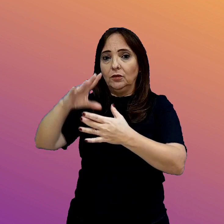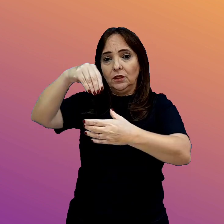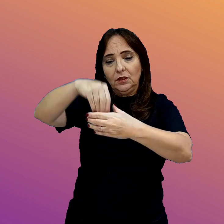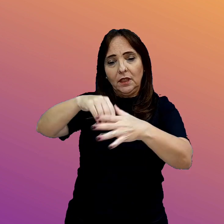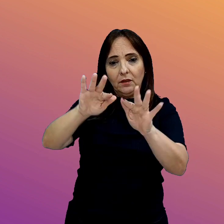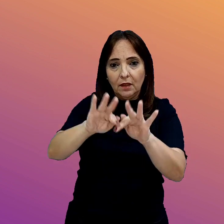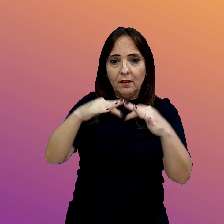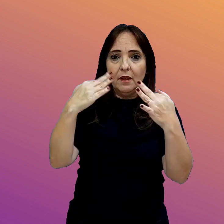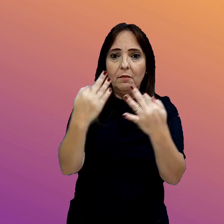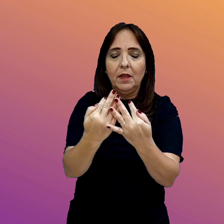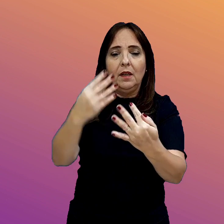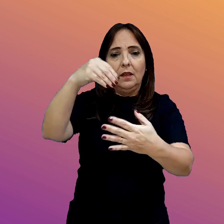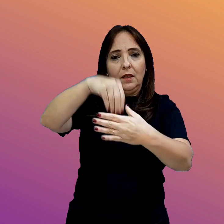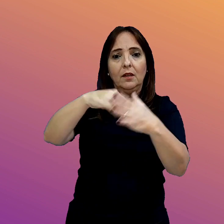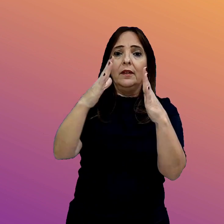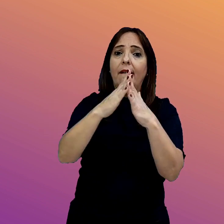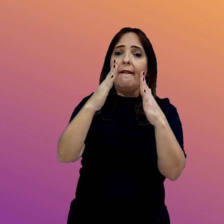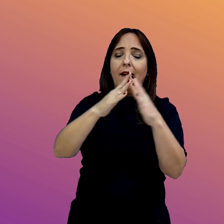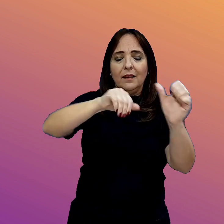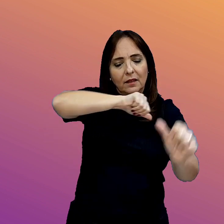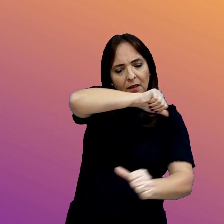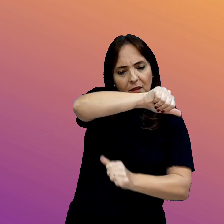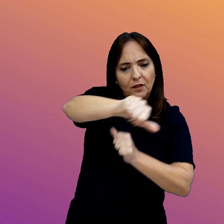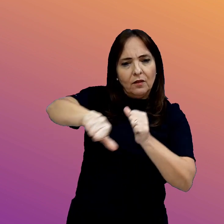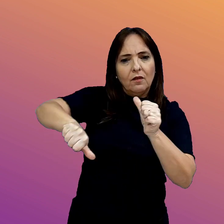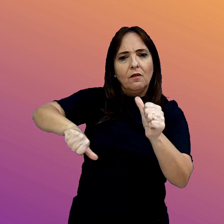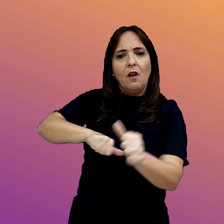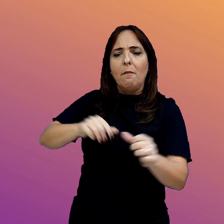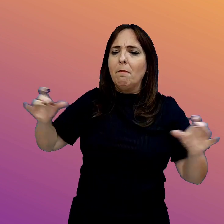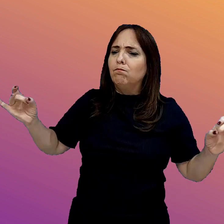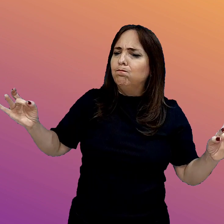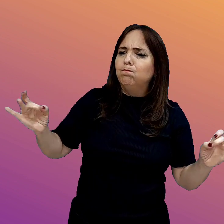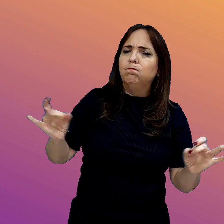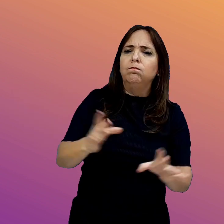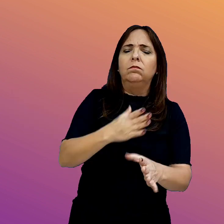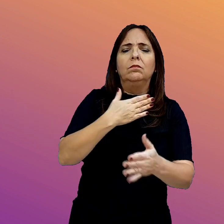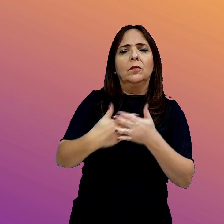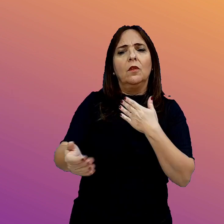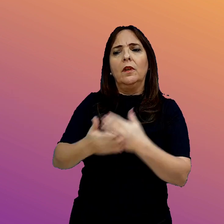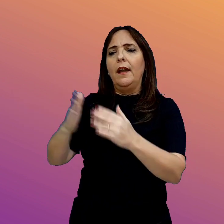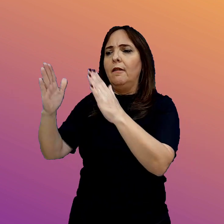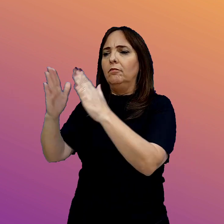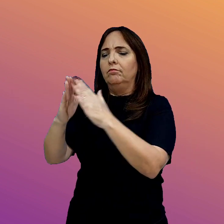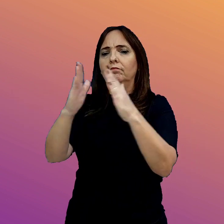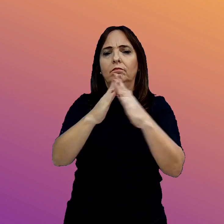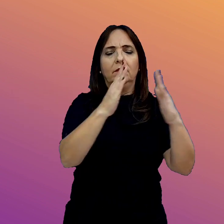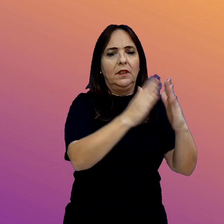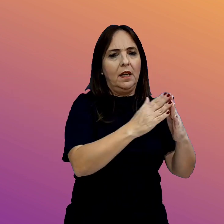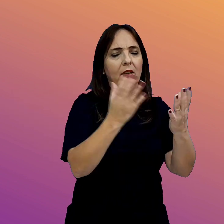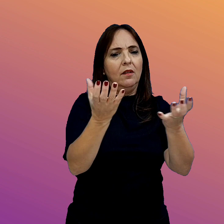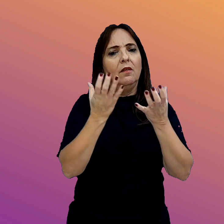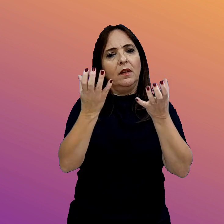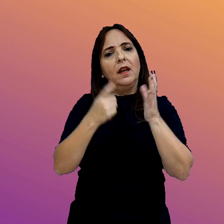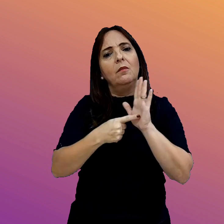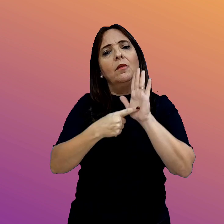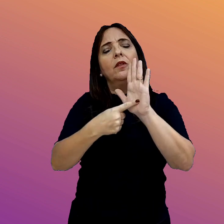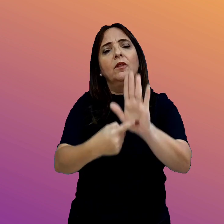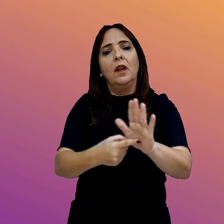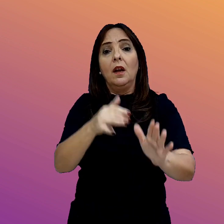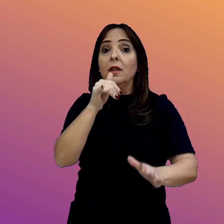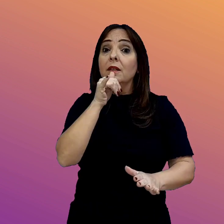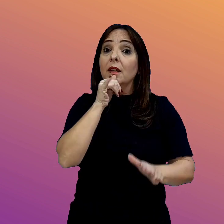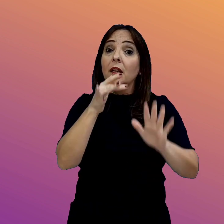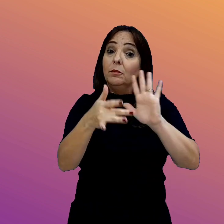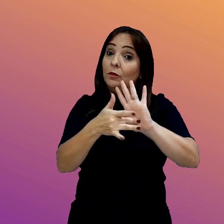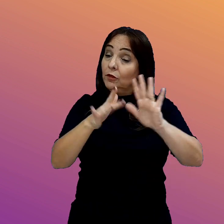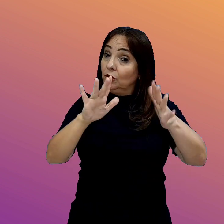muda completamente qualquer casa. E eu quero deixar aqui o exemplo de Jesus visitando Jairo e a